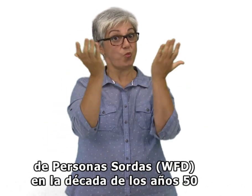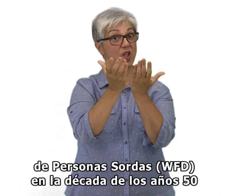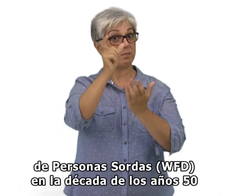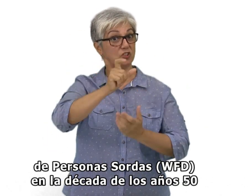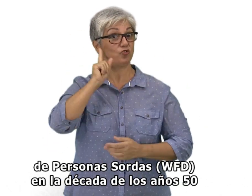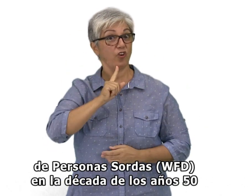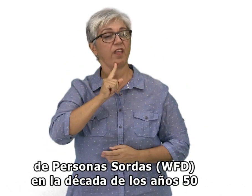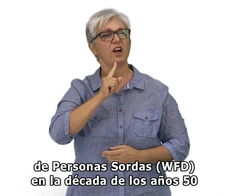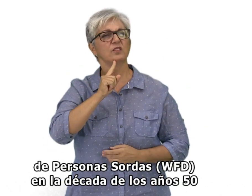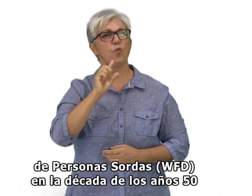años 50.